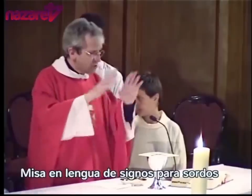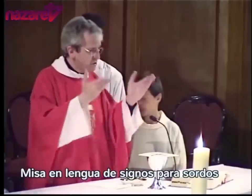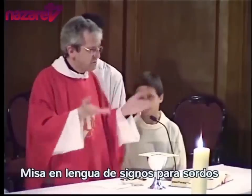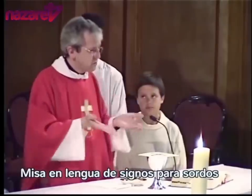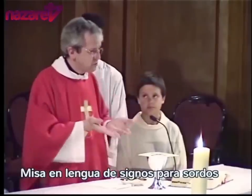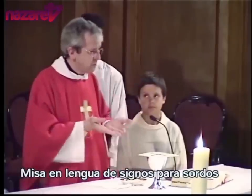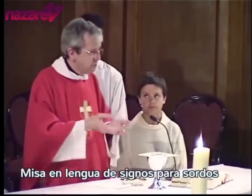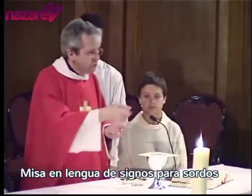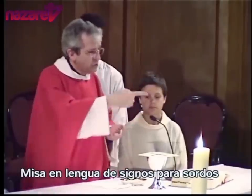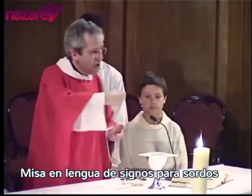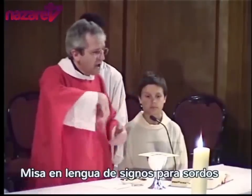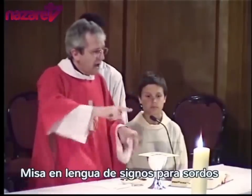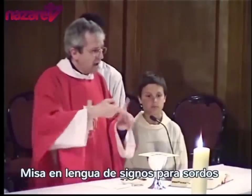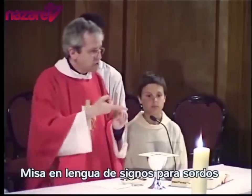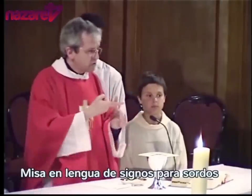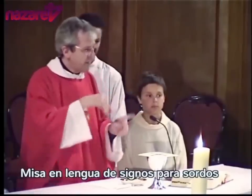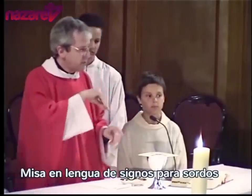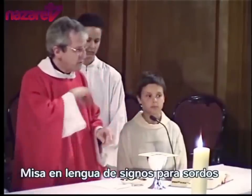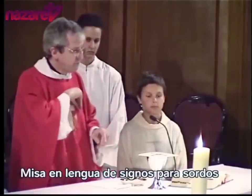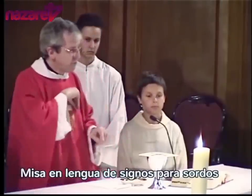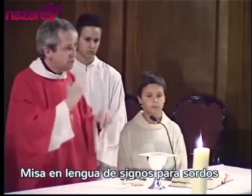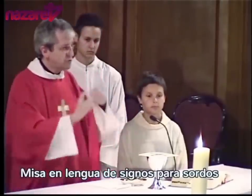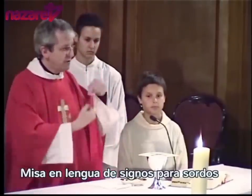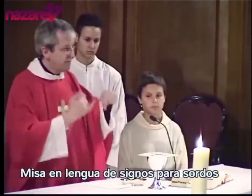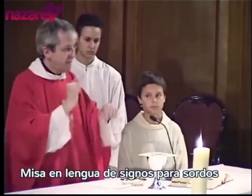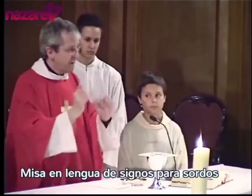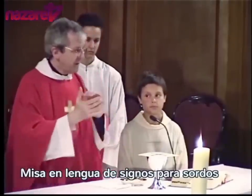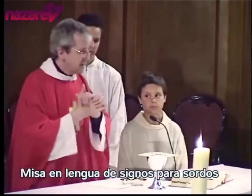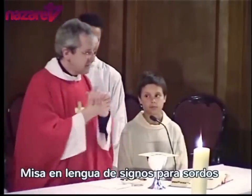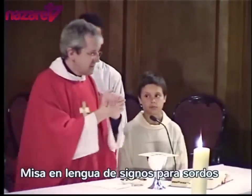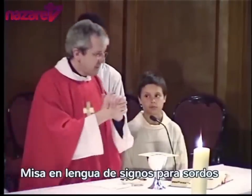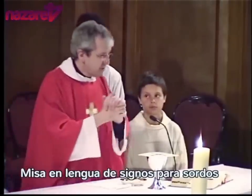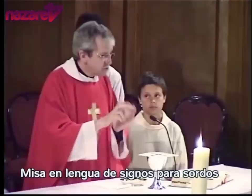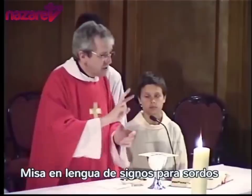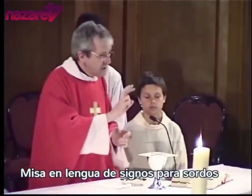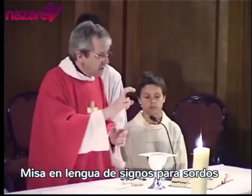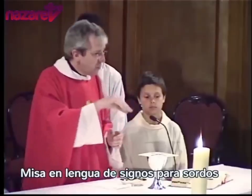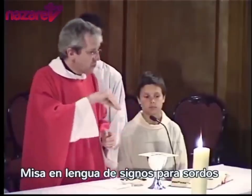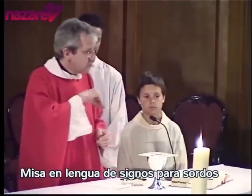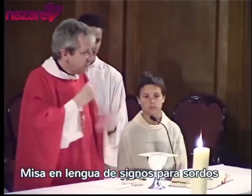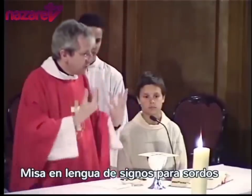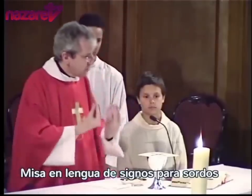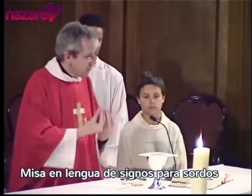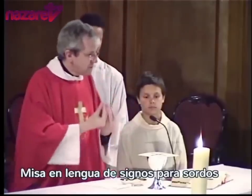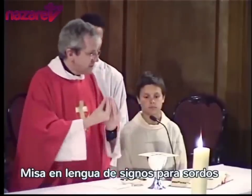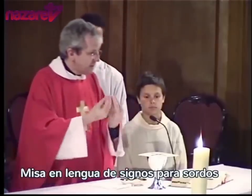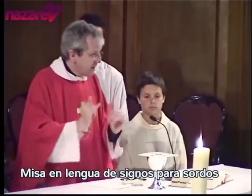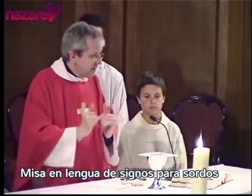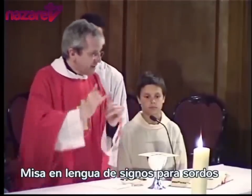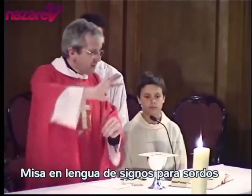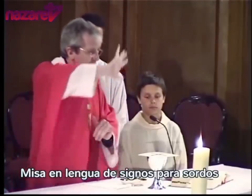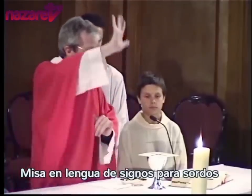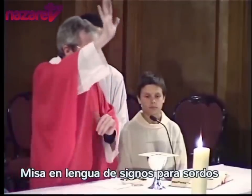todos tus hijos dispersos por el mundo, a nuestros hermanos difuntos, familiares y amigos, y cuantos murieron en tu